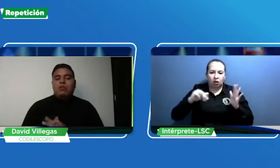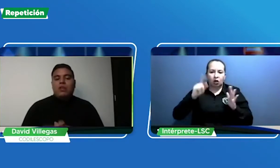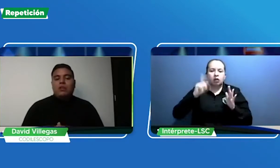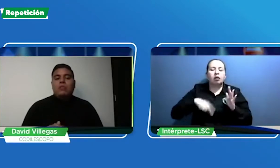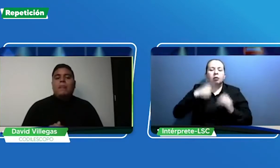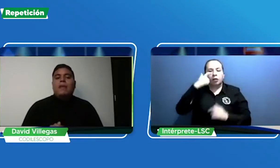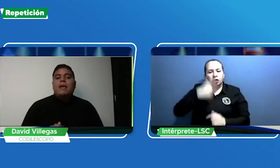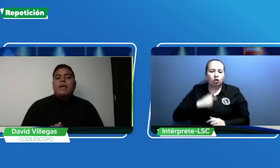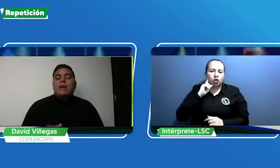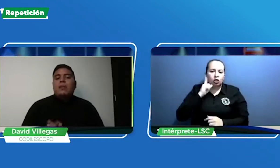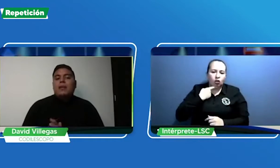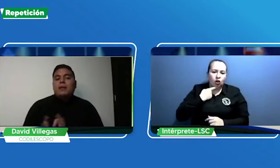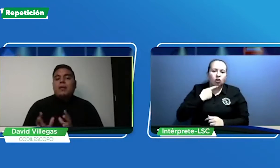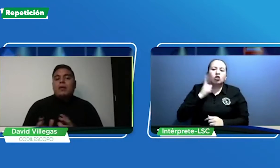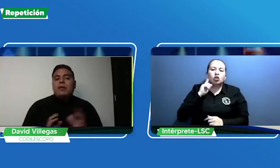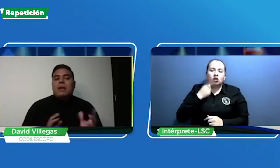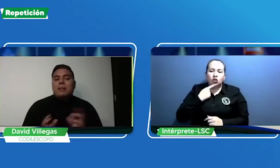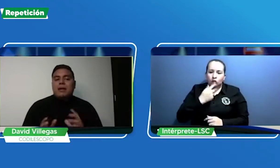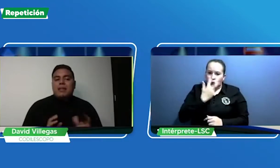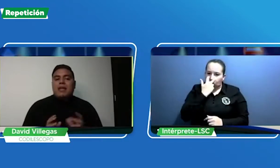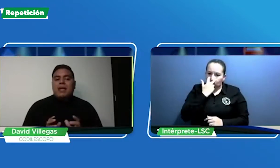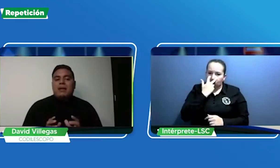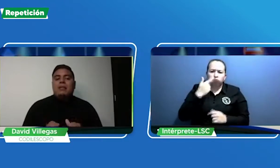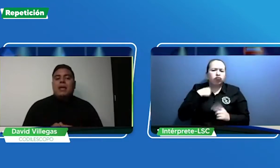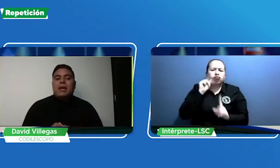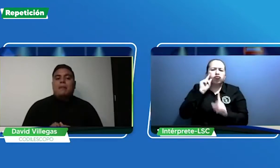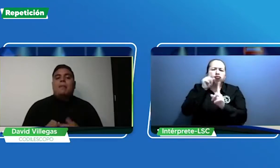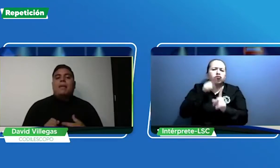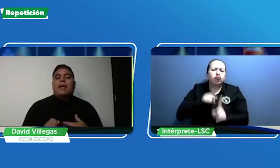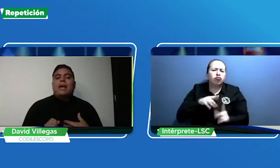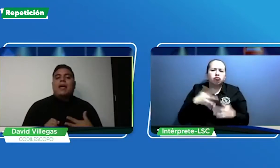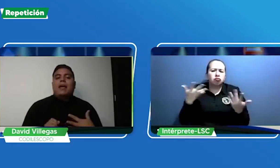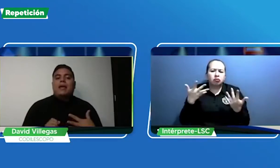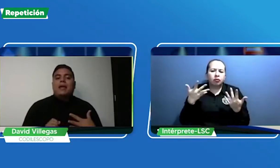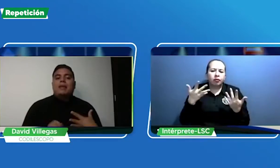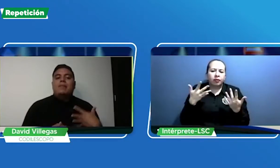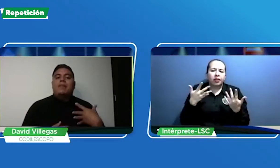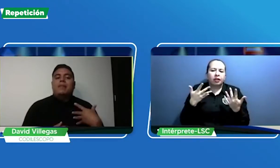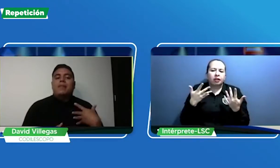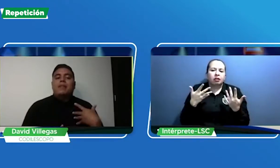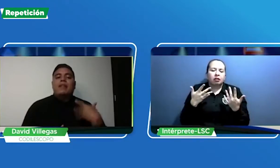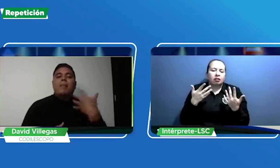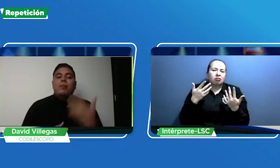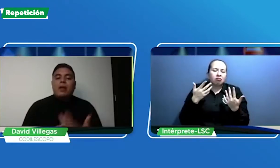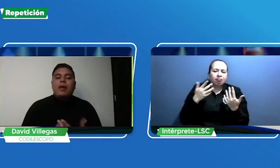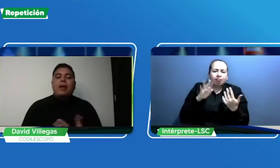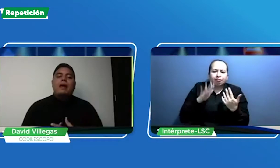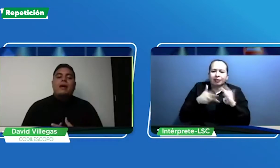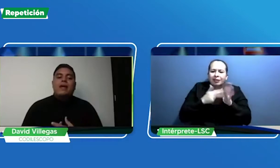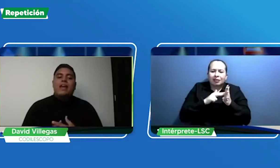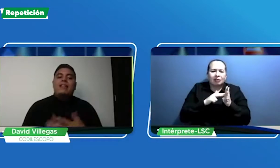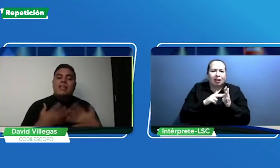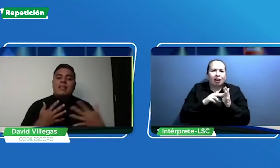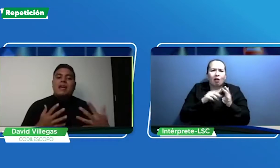y sordos ciegos y el objetivo básicamente es que se pueda